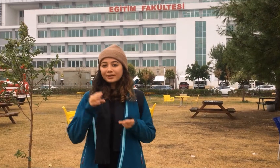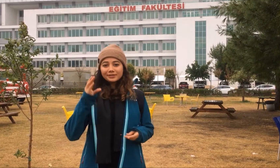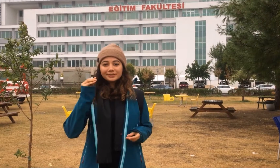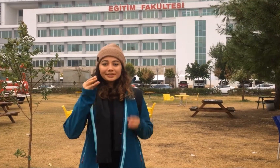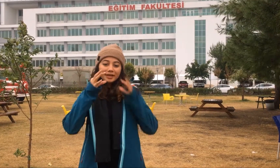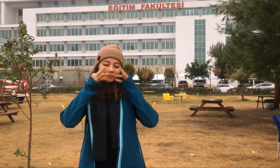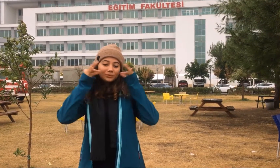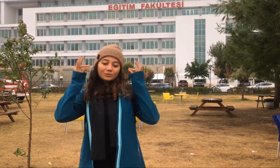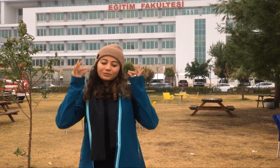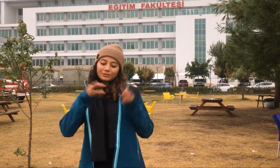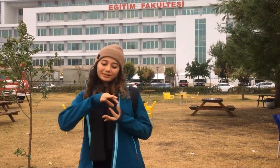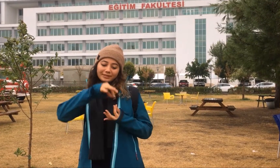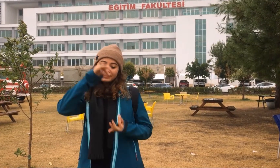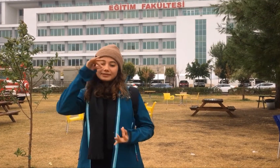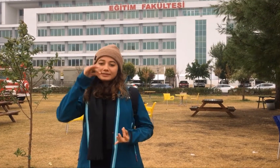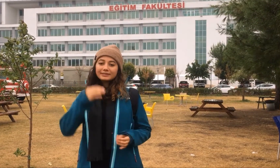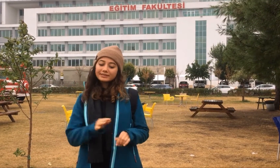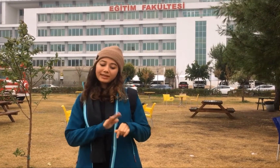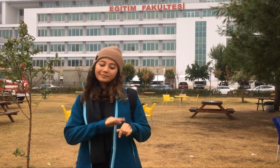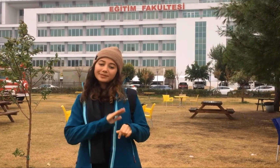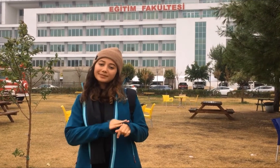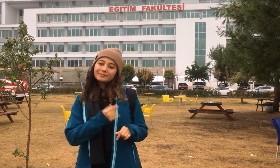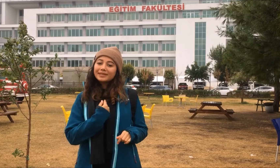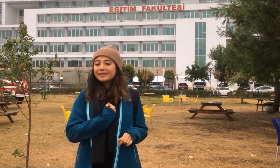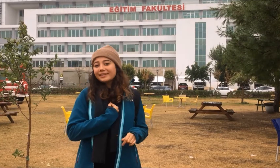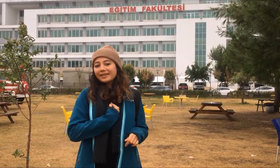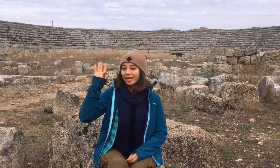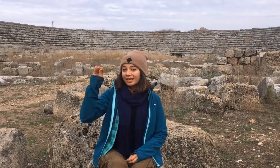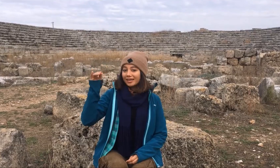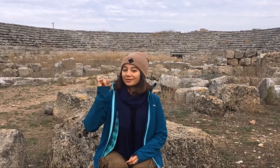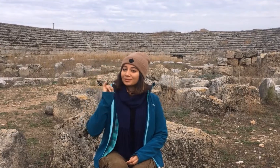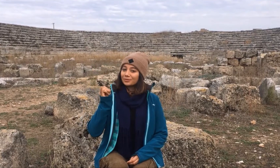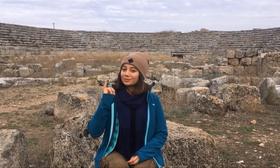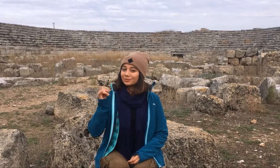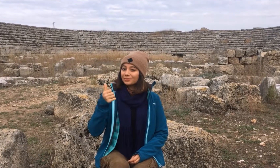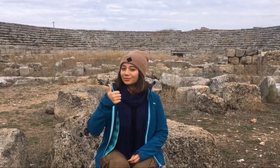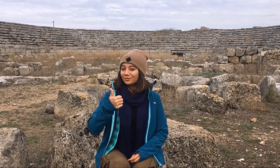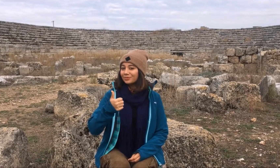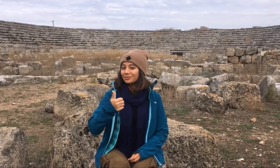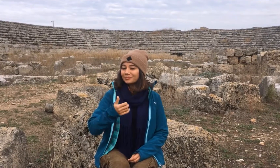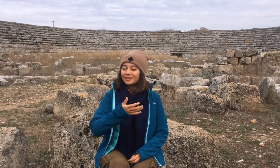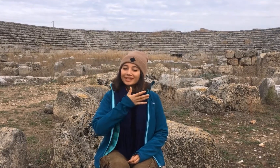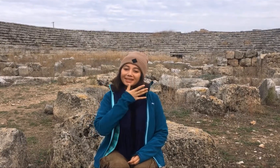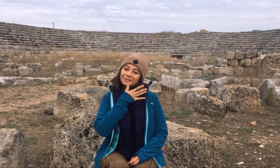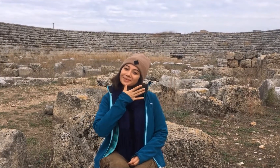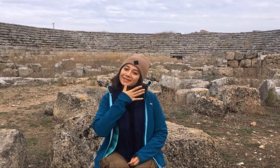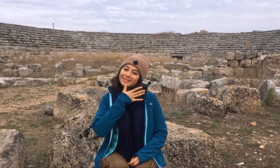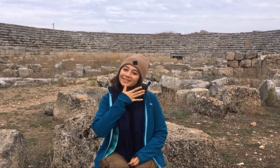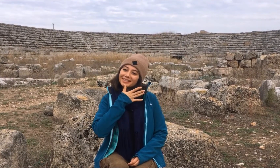Dünyanın en mutlu insanı yaptın beni. En kötü günümde bile.